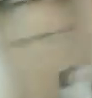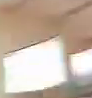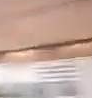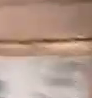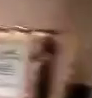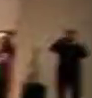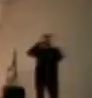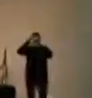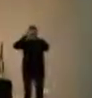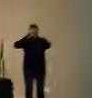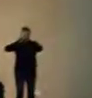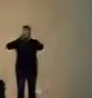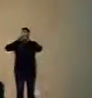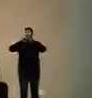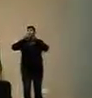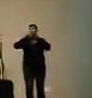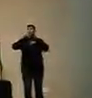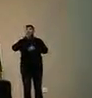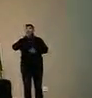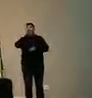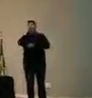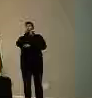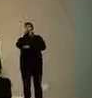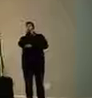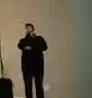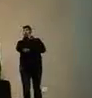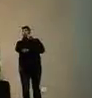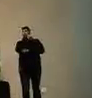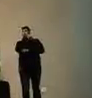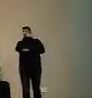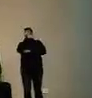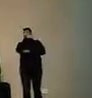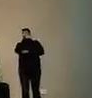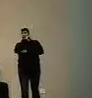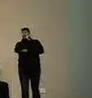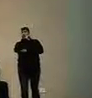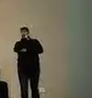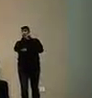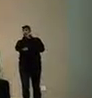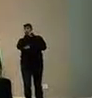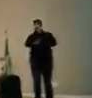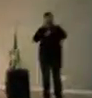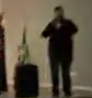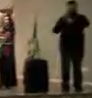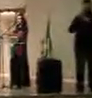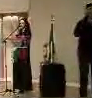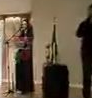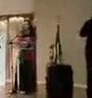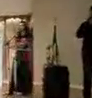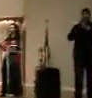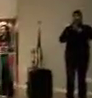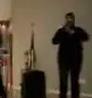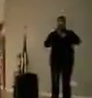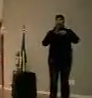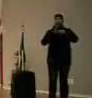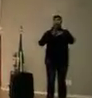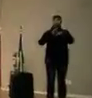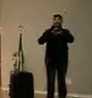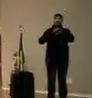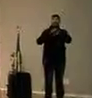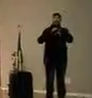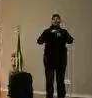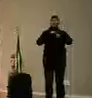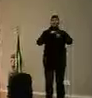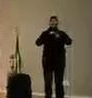Agradeço especialmente o pessoal do Geoambiente, que está com a exposição do artesanato que eles fazem com pneus,